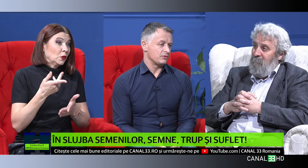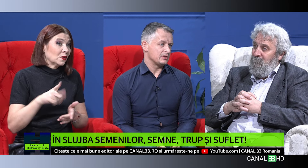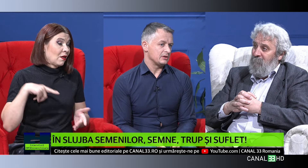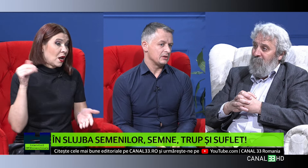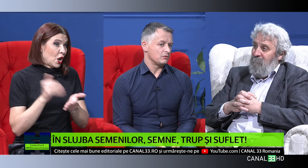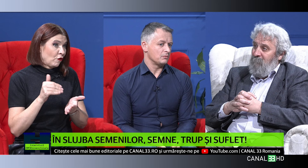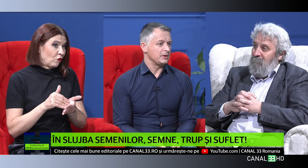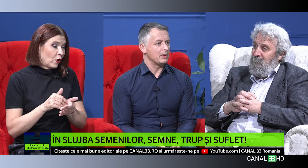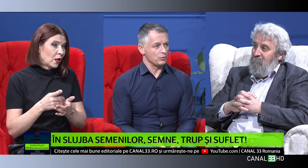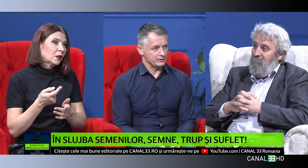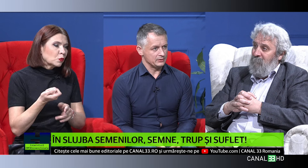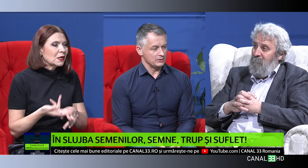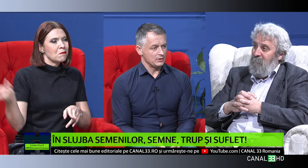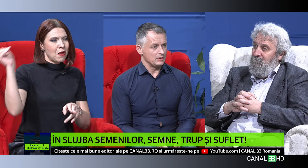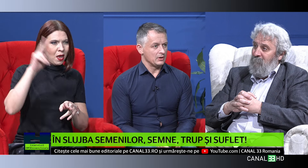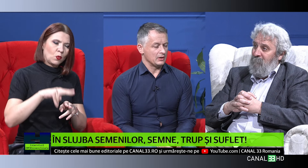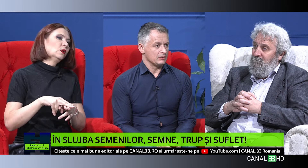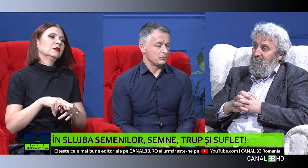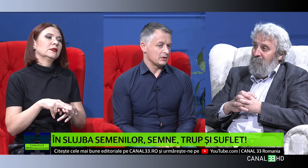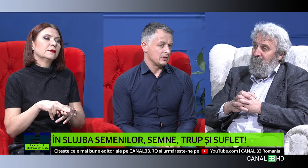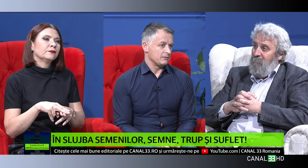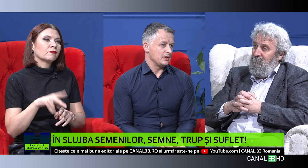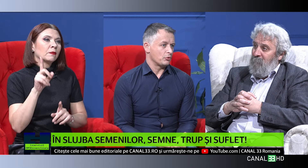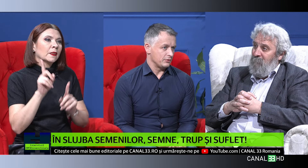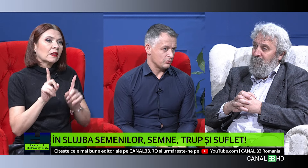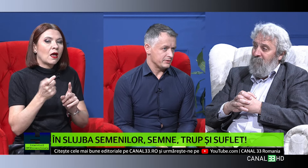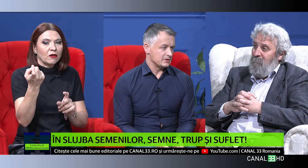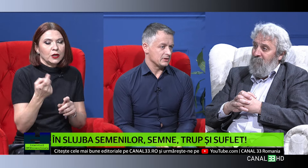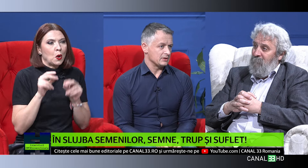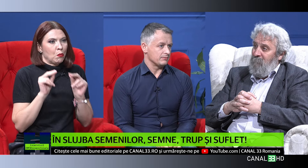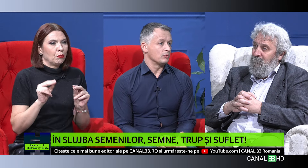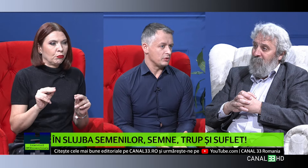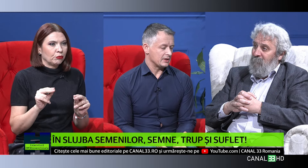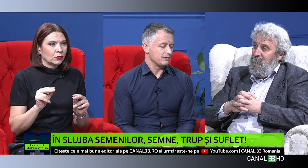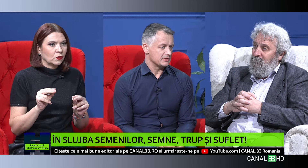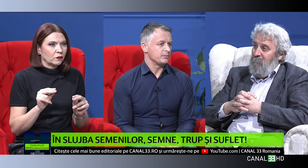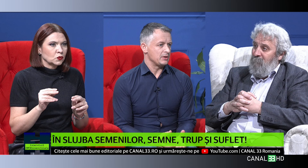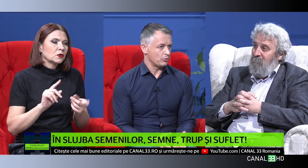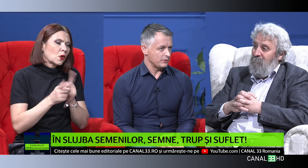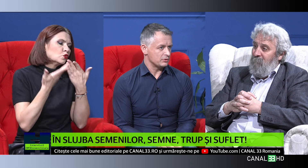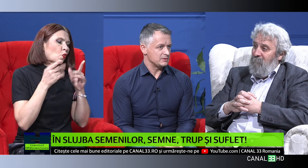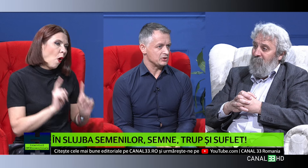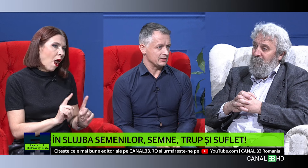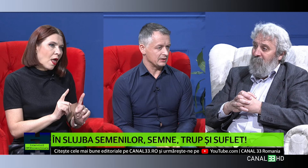nevoie de un pic mai mult, doar dacă vine profesorul să unitatea de învățământ prin profesori de